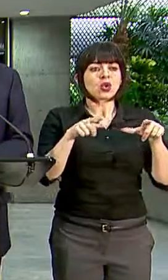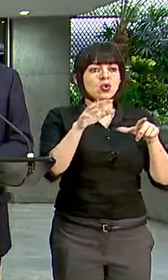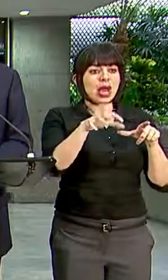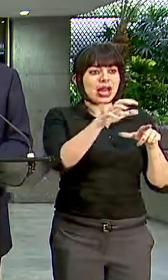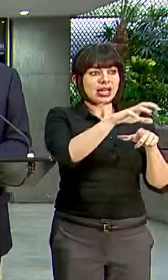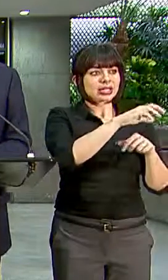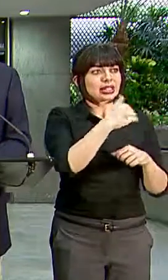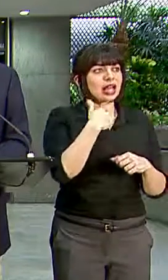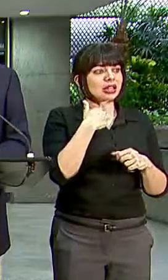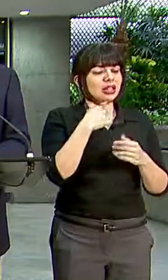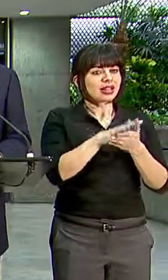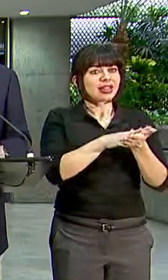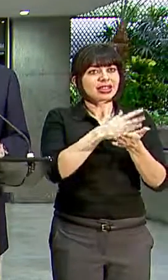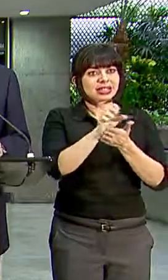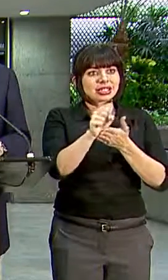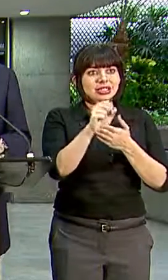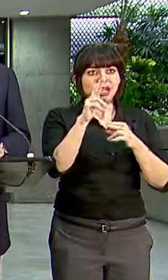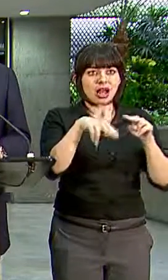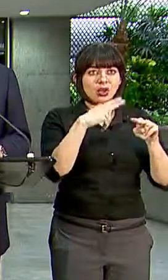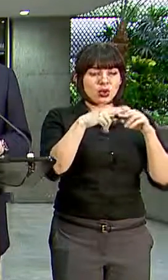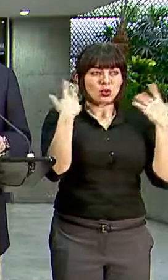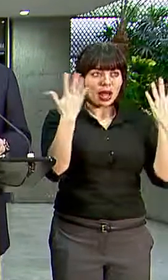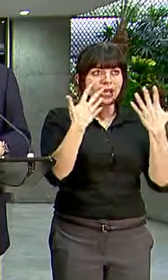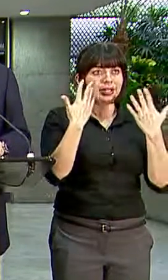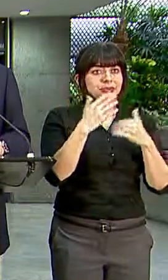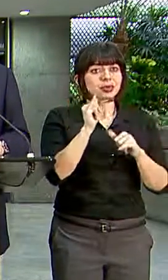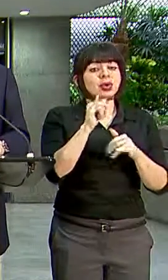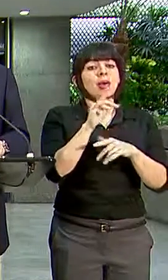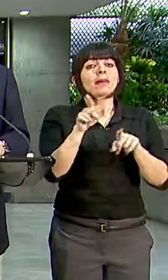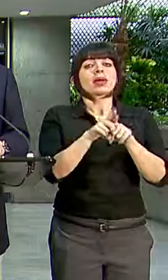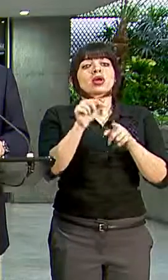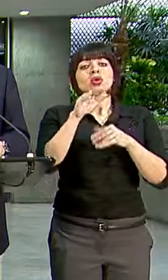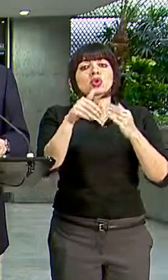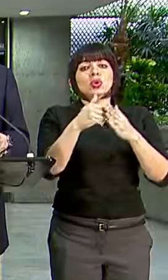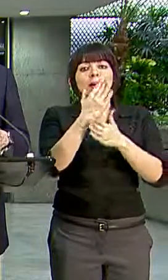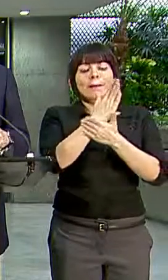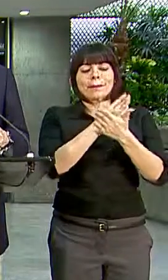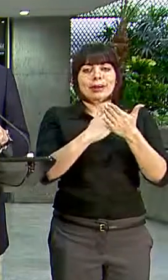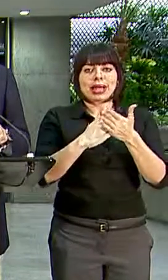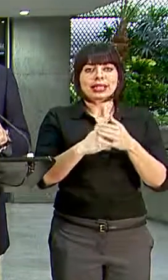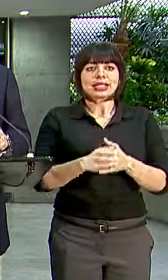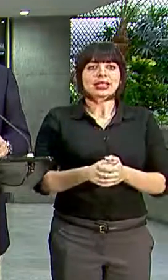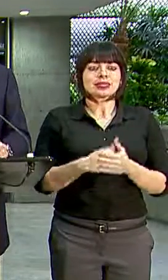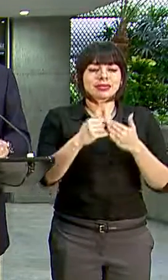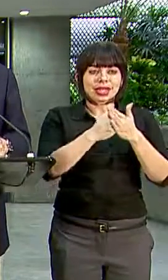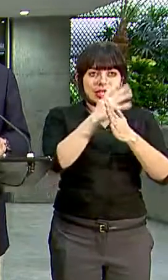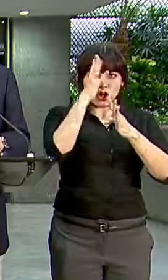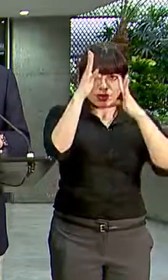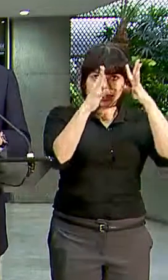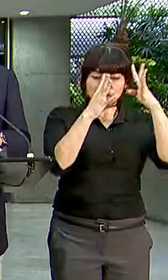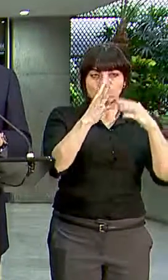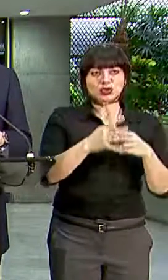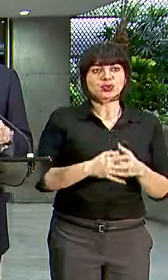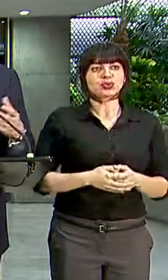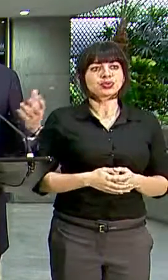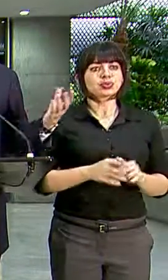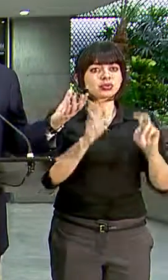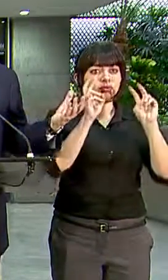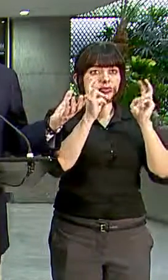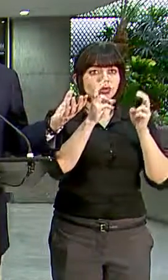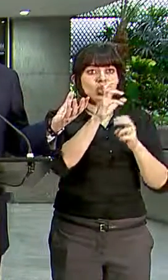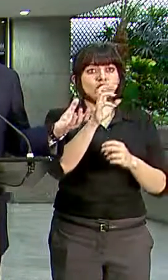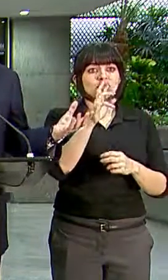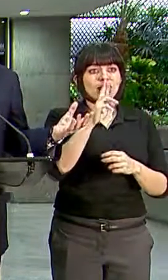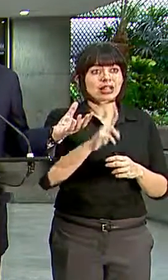han habido esos desastres naturales. De otro lado, toda la parte de innovación, los temas que